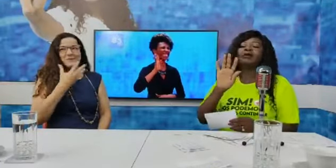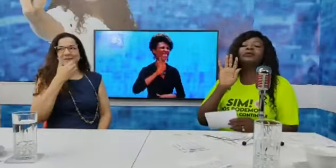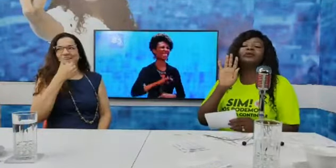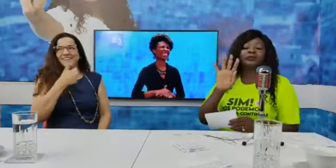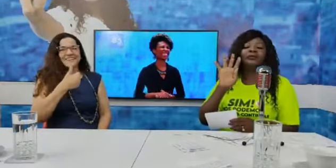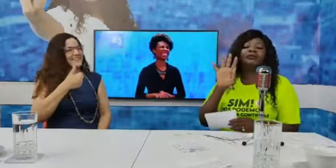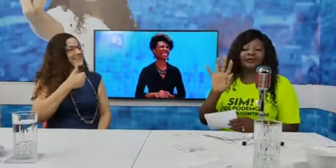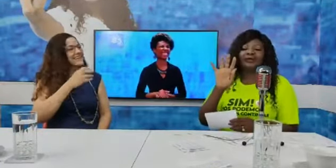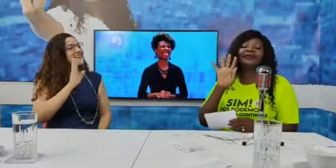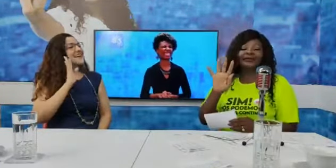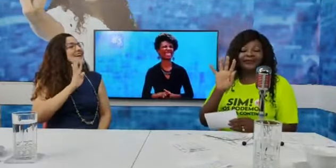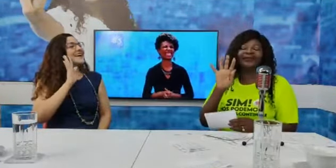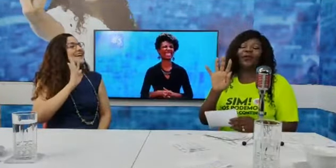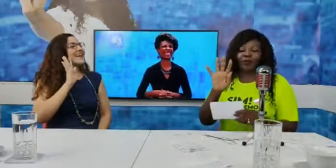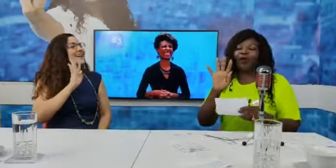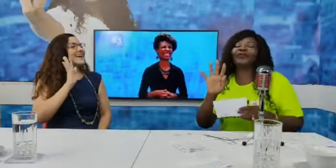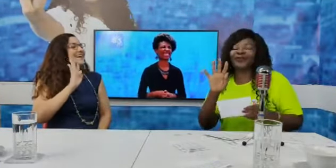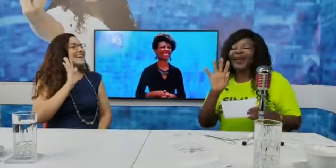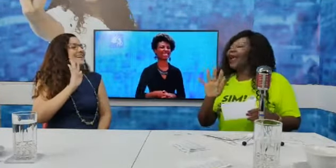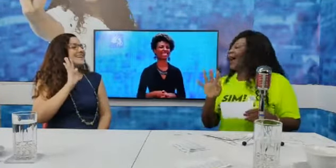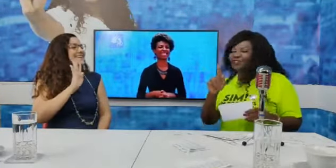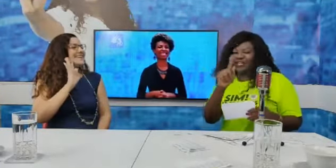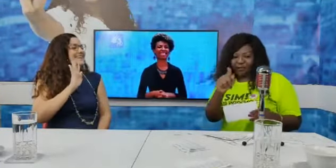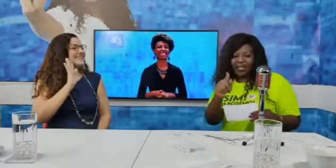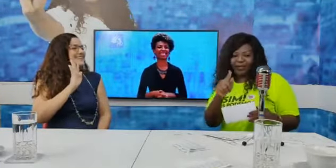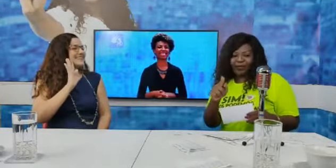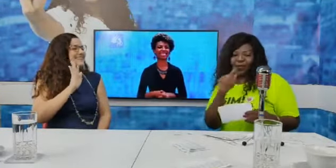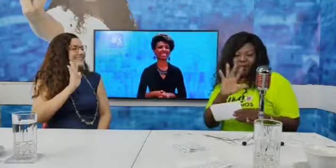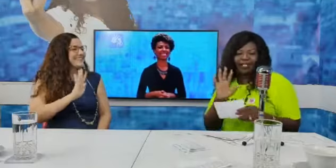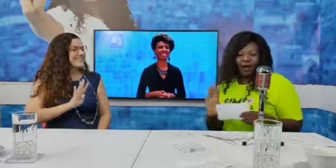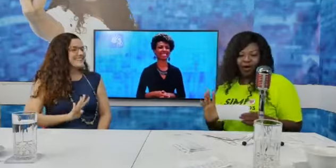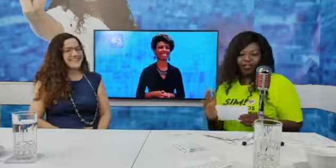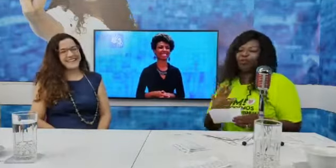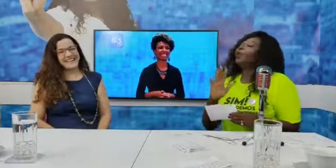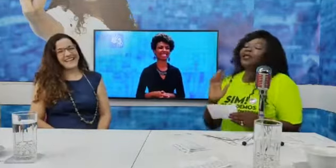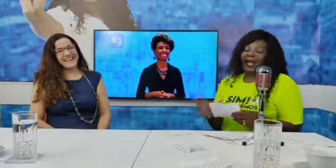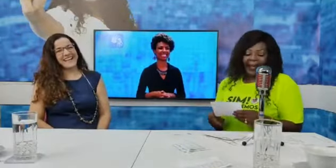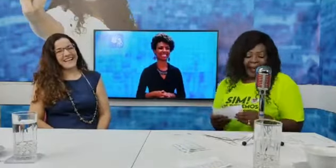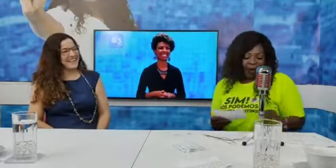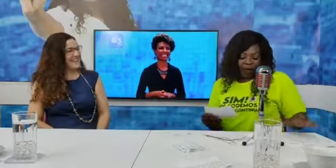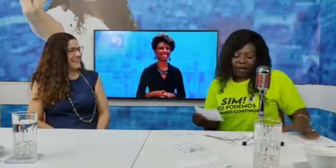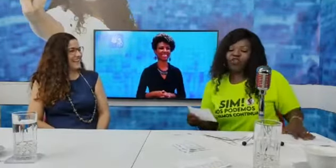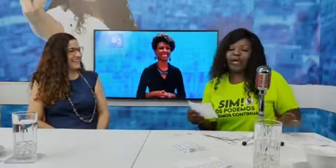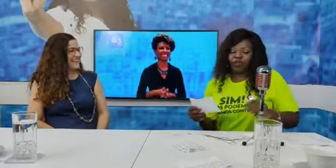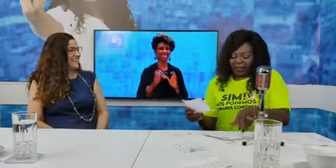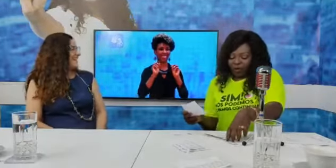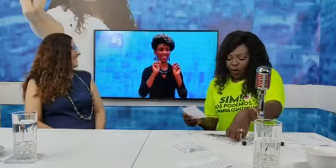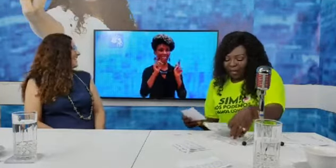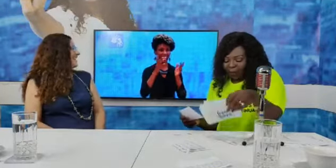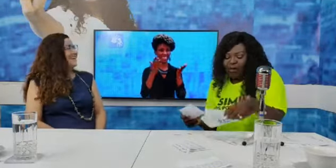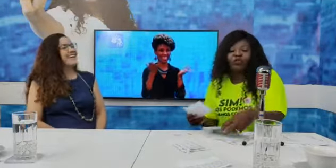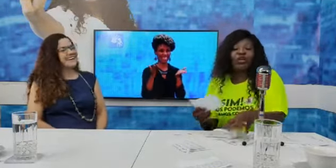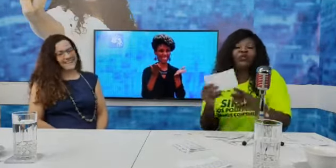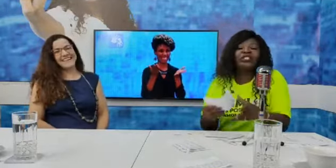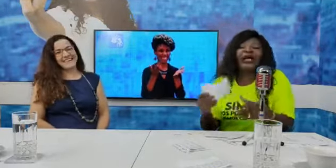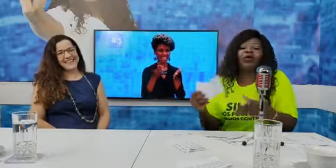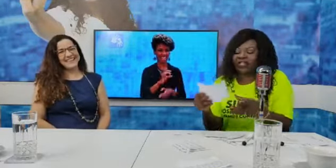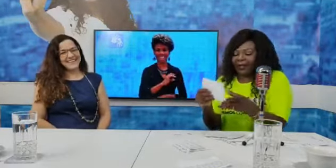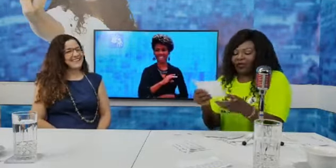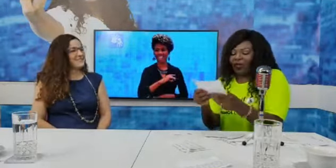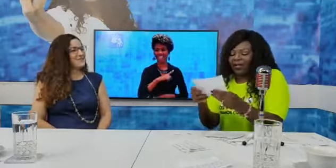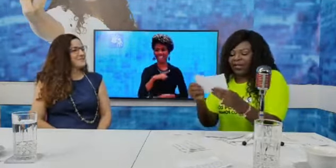Legal, legal. Então, pronto. Aí vocês estão entendendo. O programa tá ótimo, tá legal. Eu já tô aqui com medo, porque eu tenho